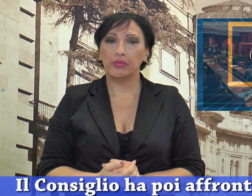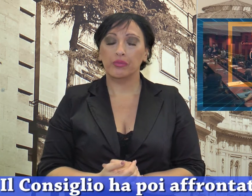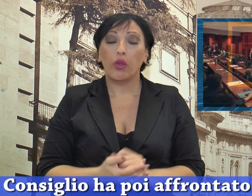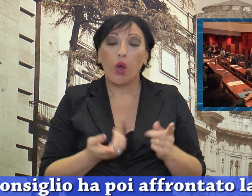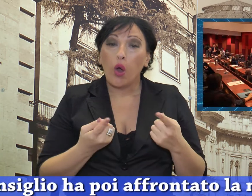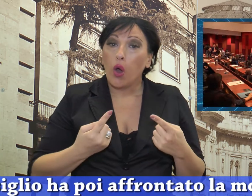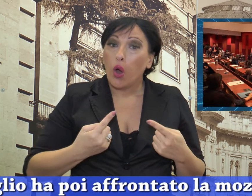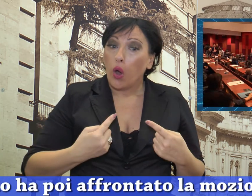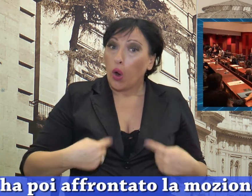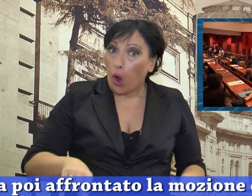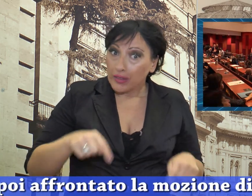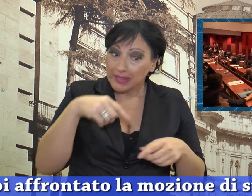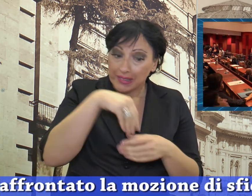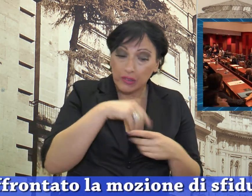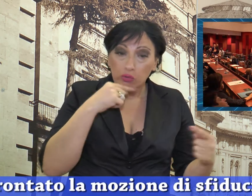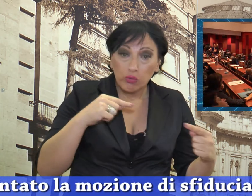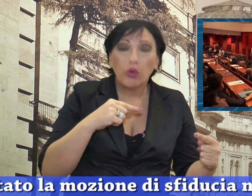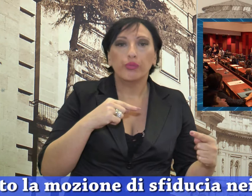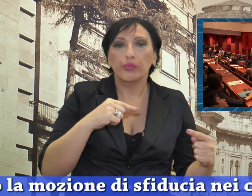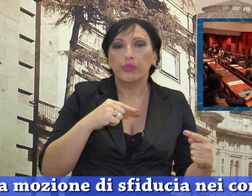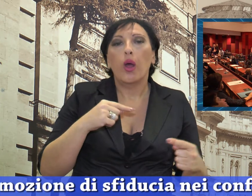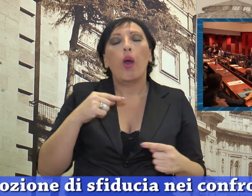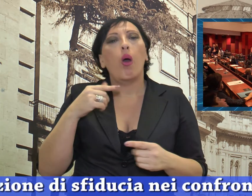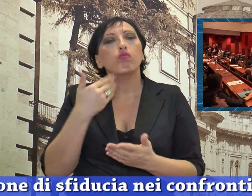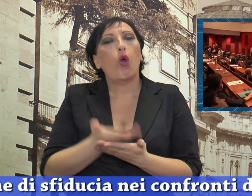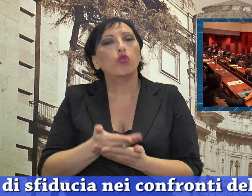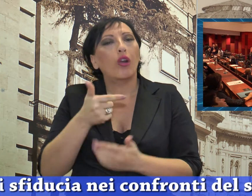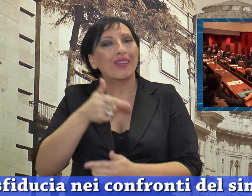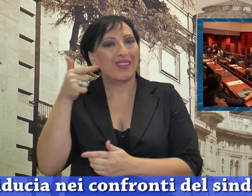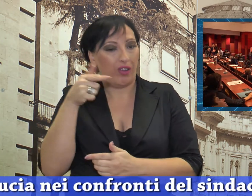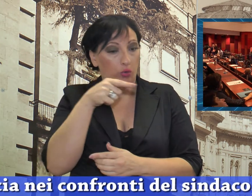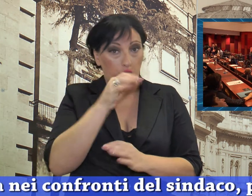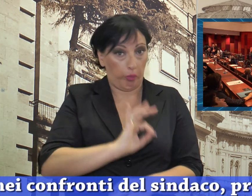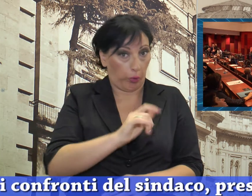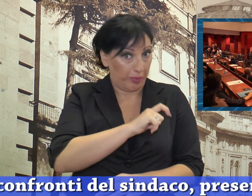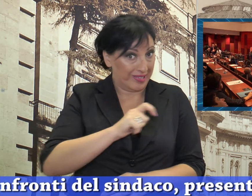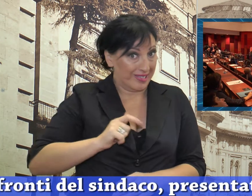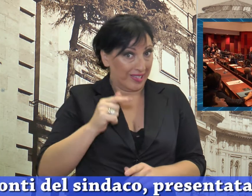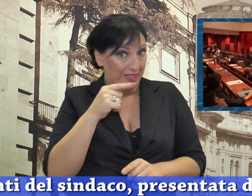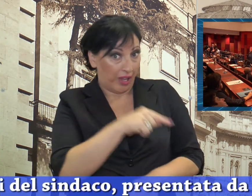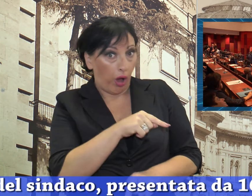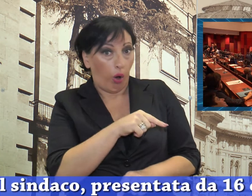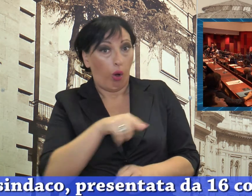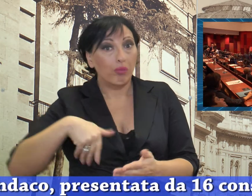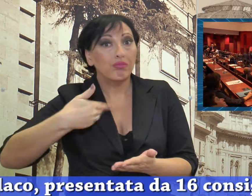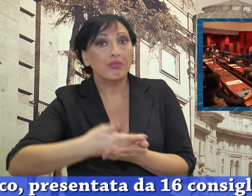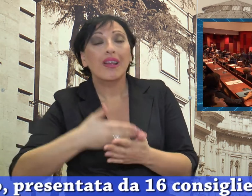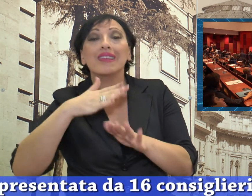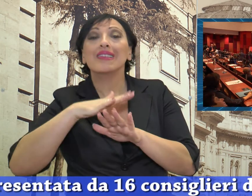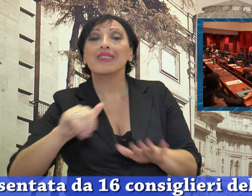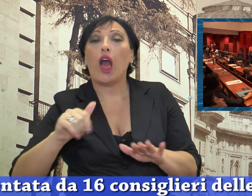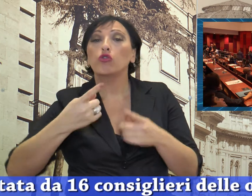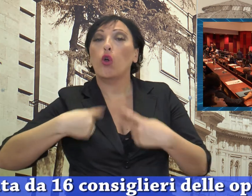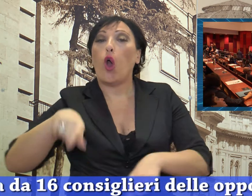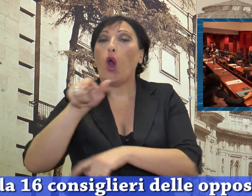Il Consiglio ha poi affrontato la mozione di sfiducia nei confronti del sindaco, presentata da 16